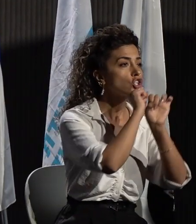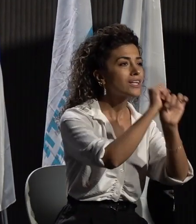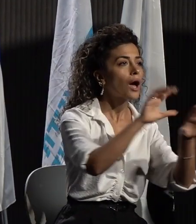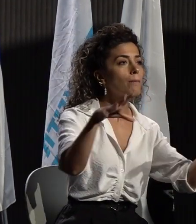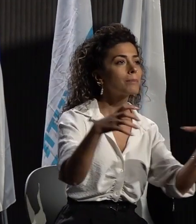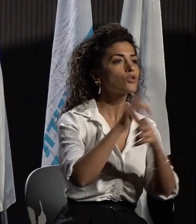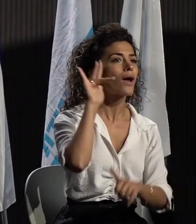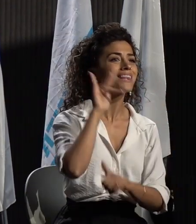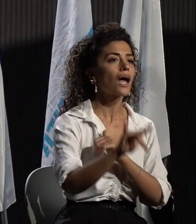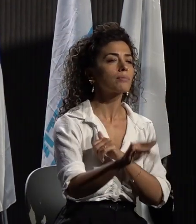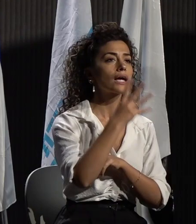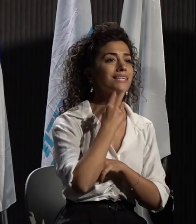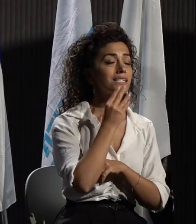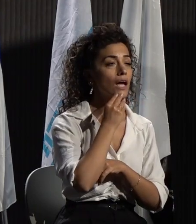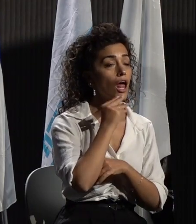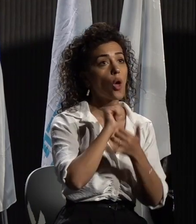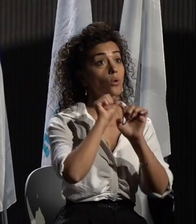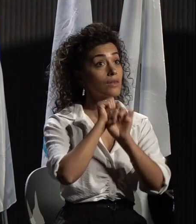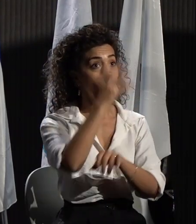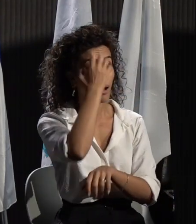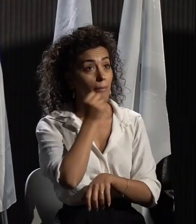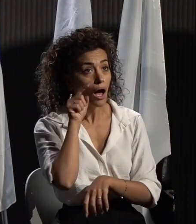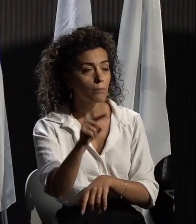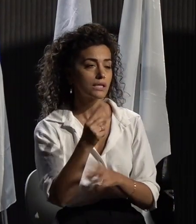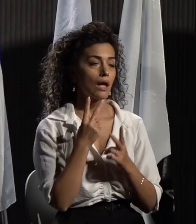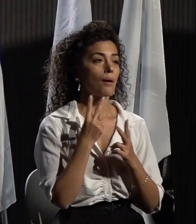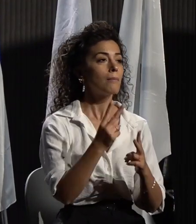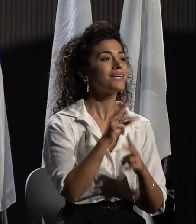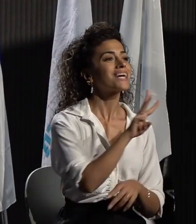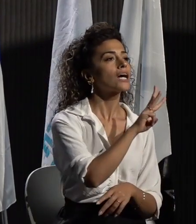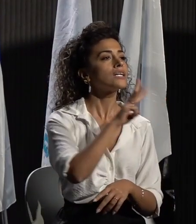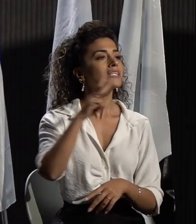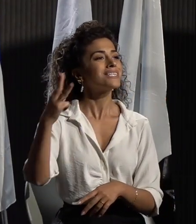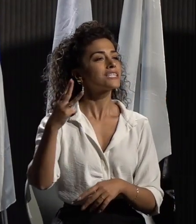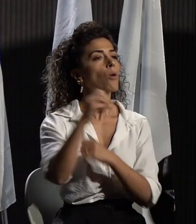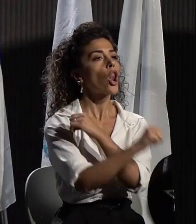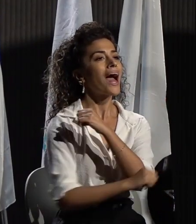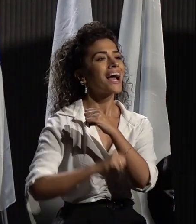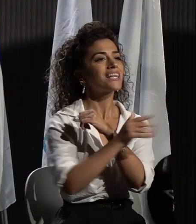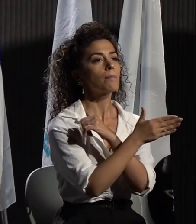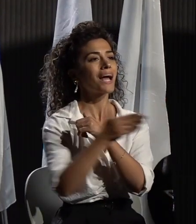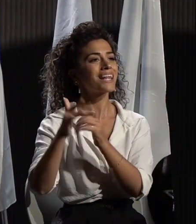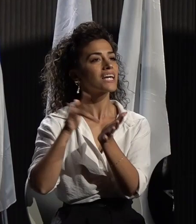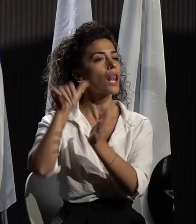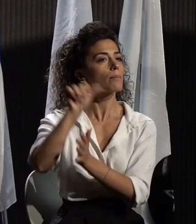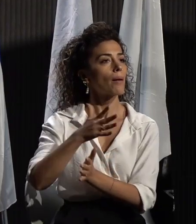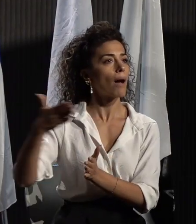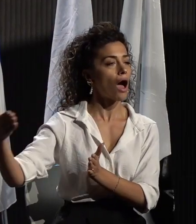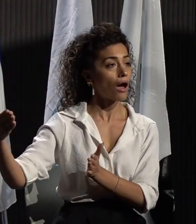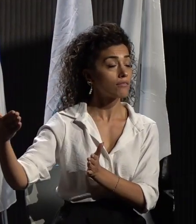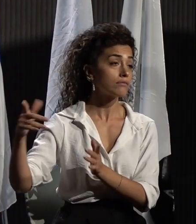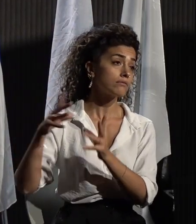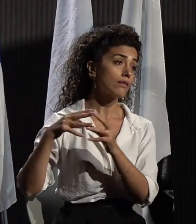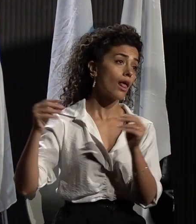על ישראל, בחמאס ובדומיו, בייחוד בשמאל האקדמי רדיקלי במערב, נעלמו לו אירועי